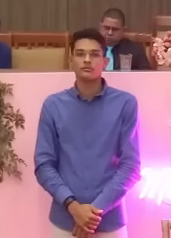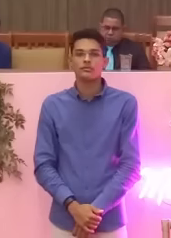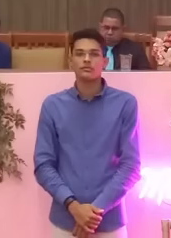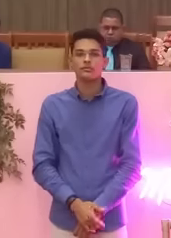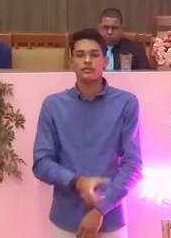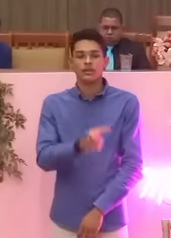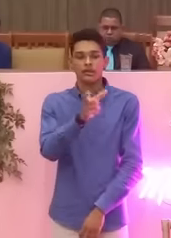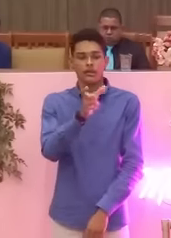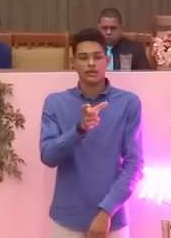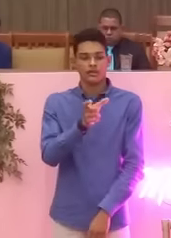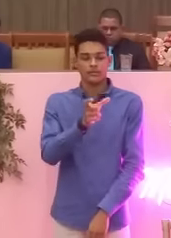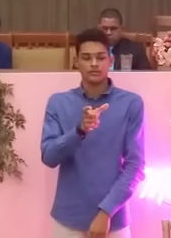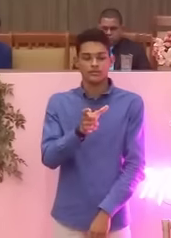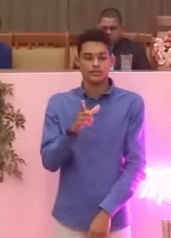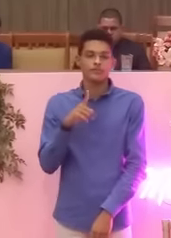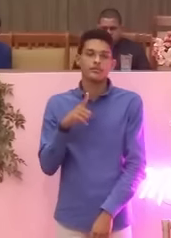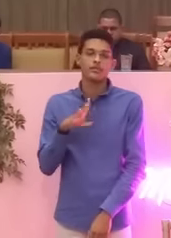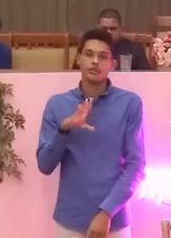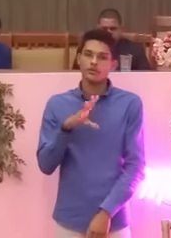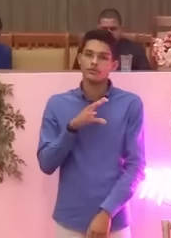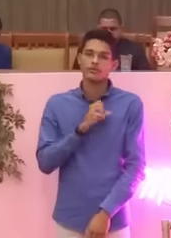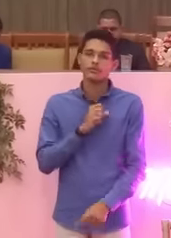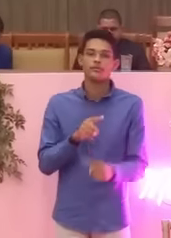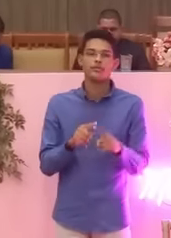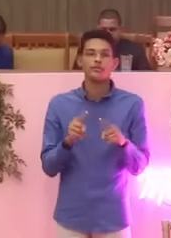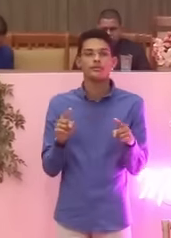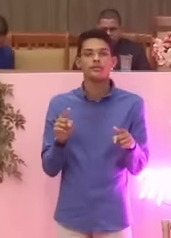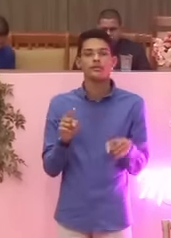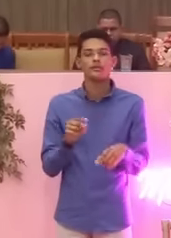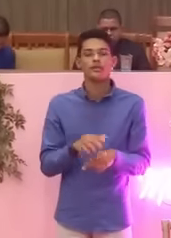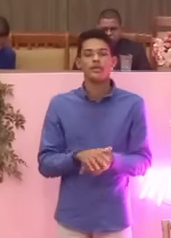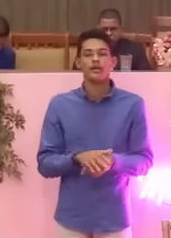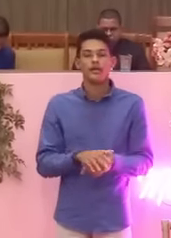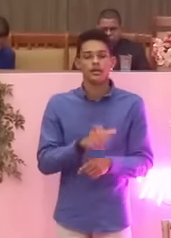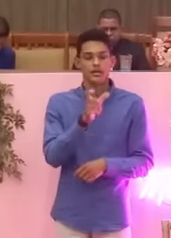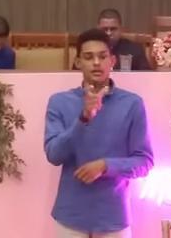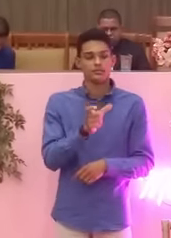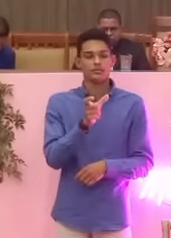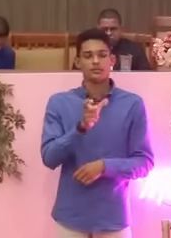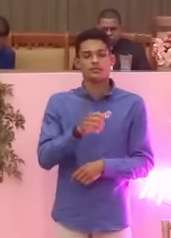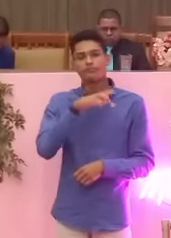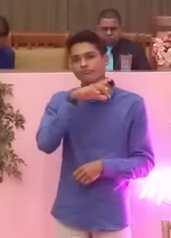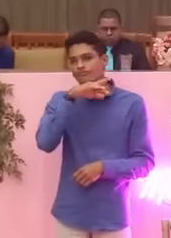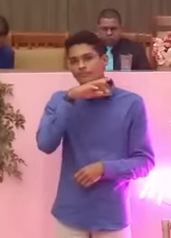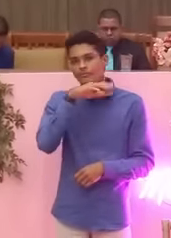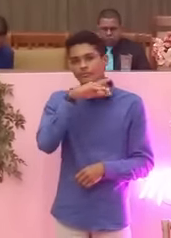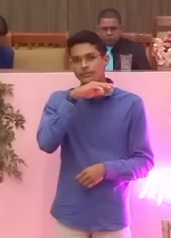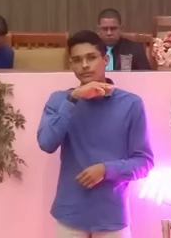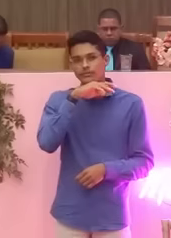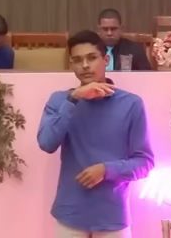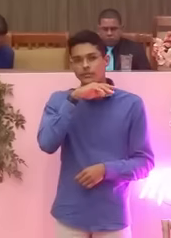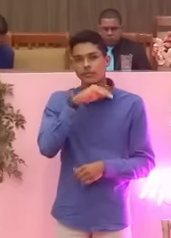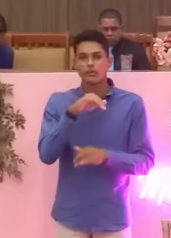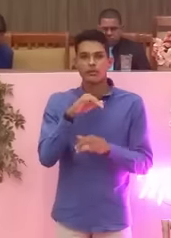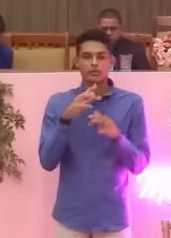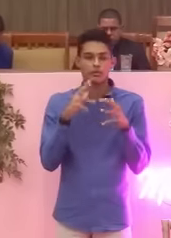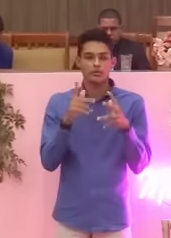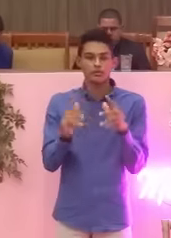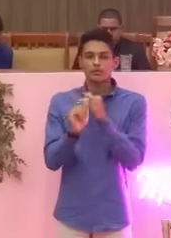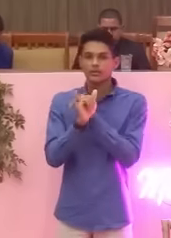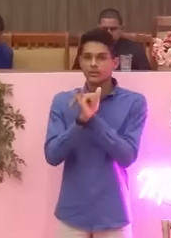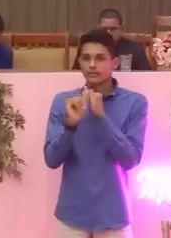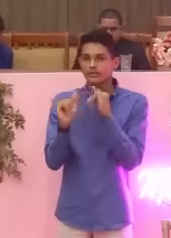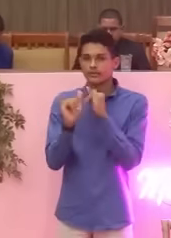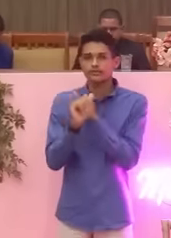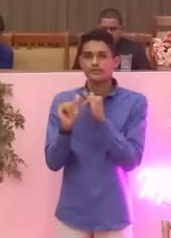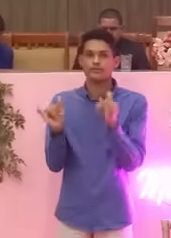legal aquela pessoa já trouxe tanto mal e eu olha não tem pessoas vocês conhecem pessoas que tudo que ele faz não dá certo na vida e que